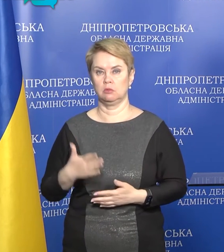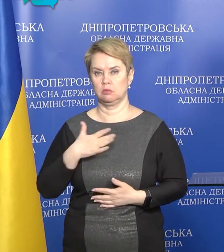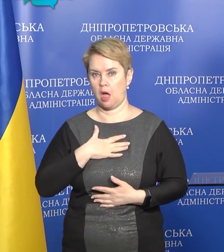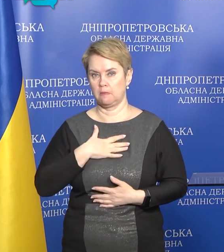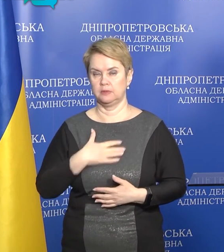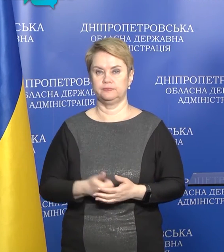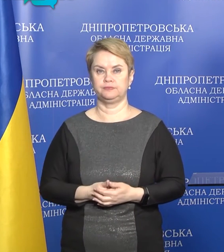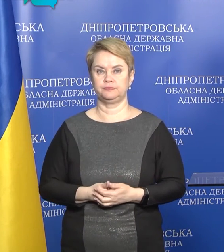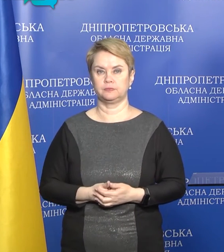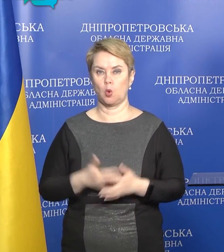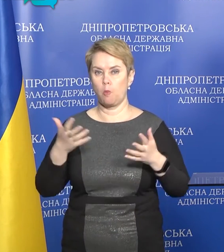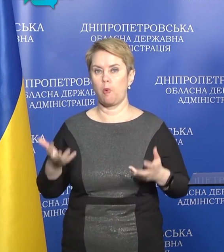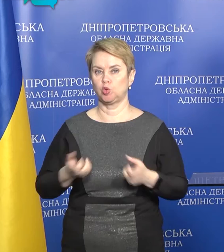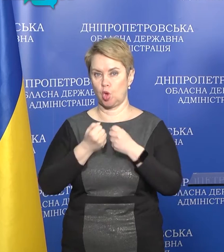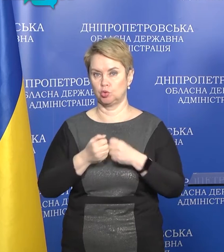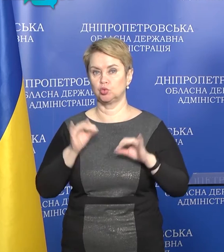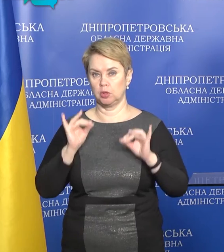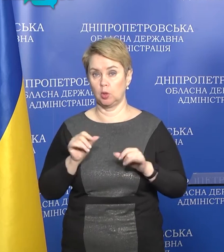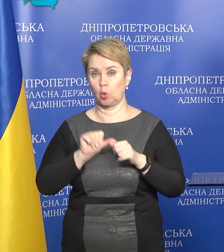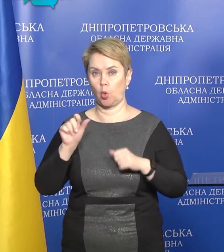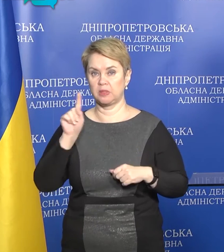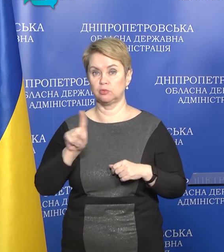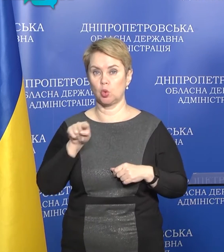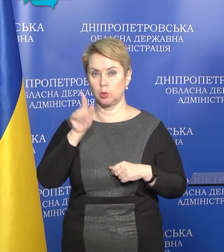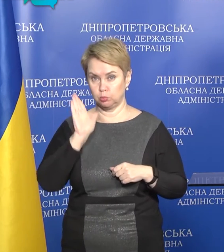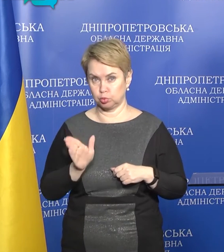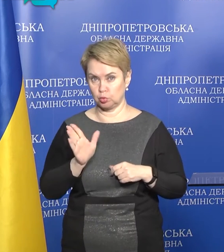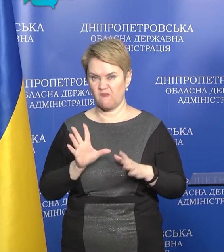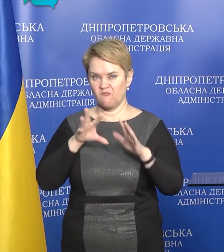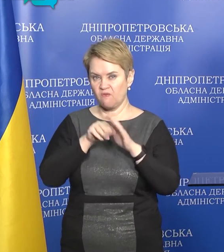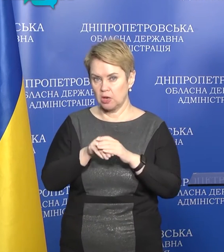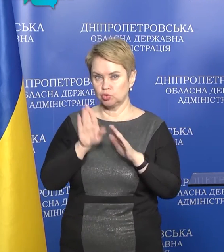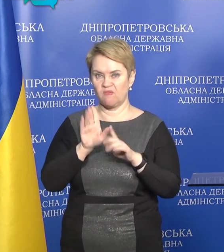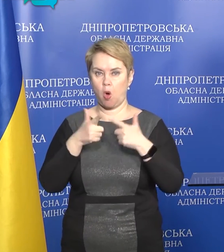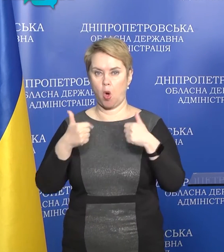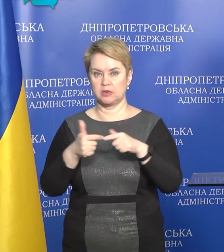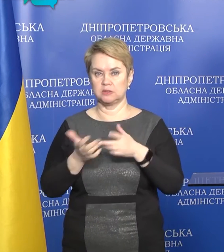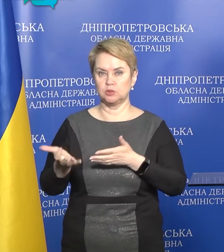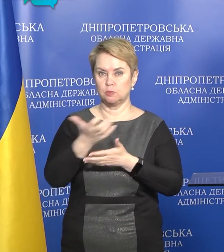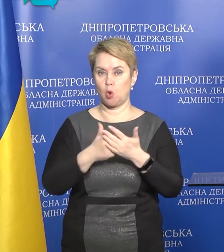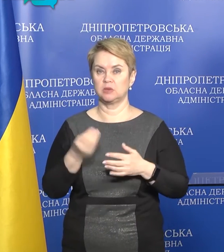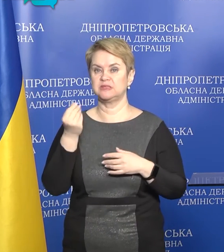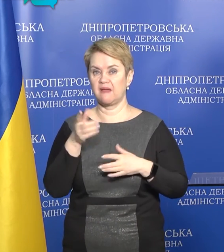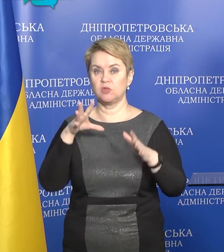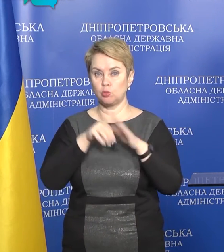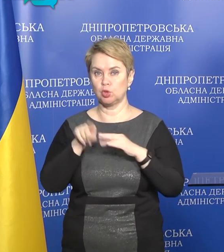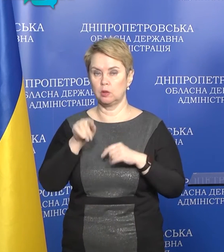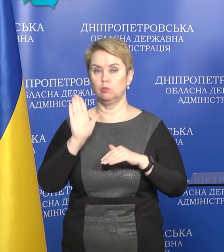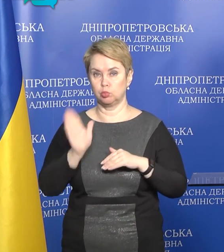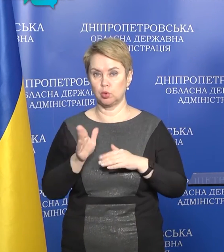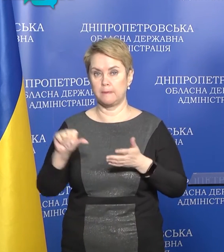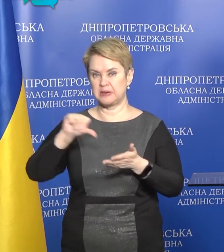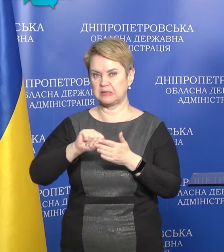нам поддержку, и кроме того, что они будут вовлечены в организацию сбора средств, в том числе они